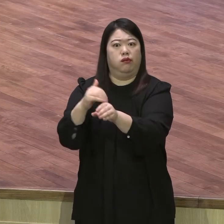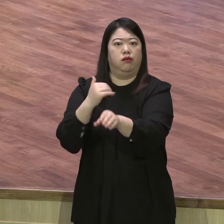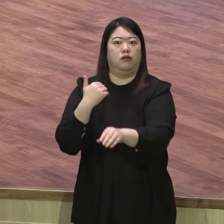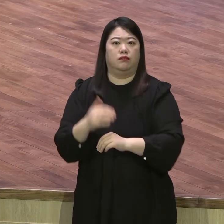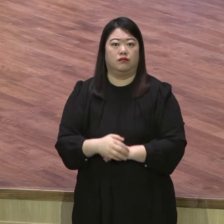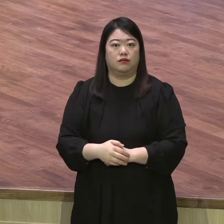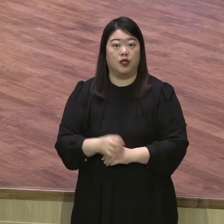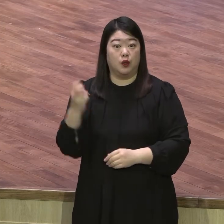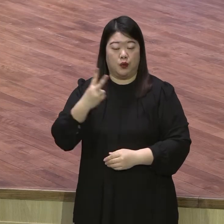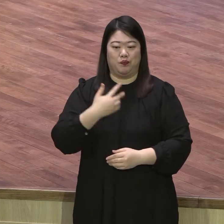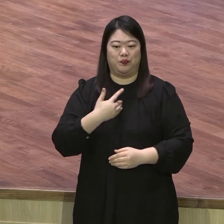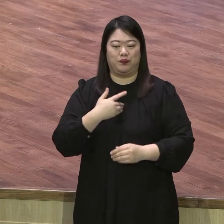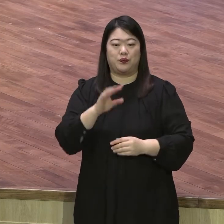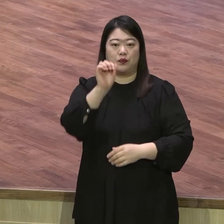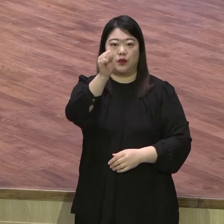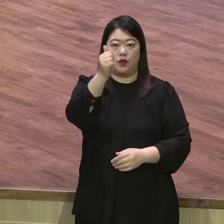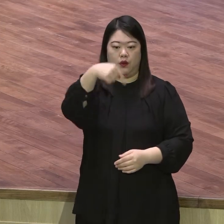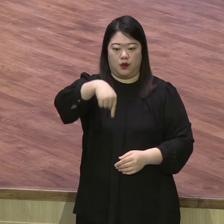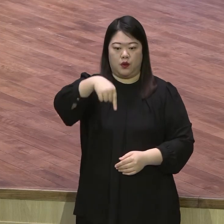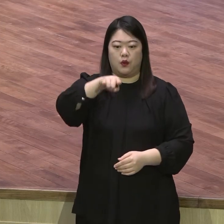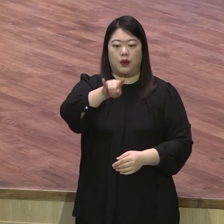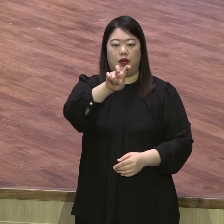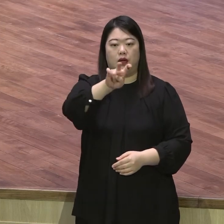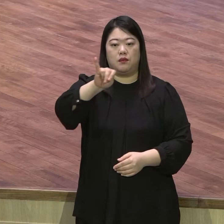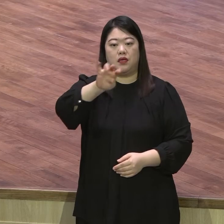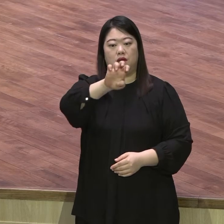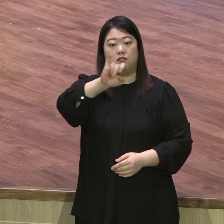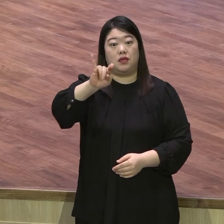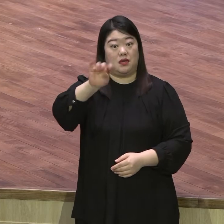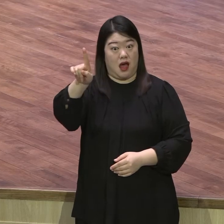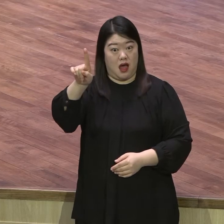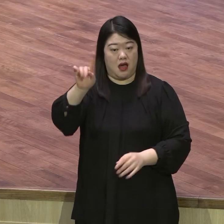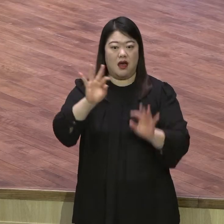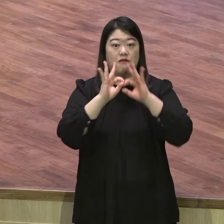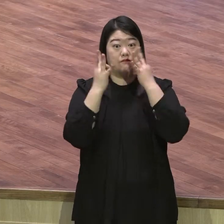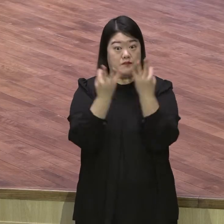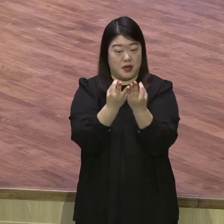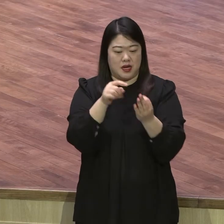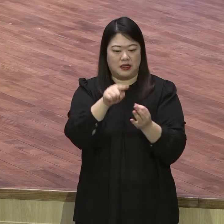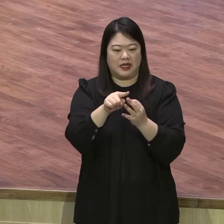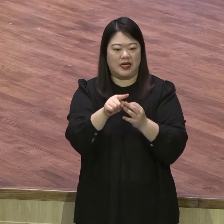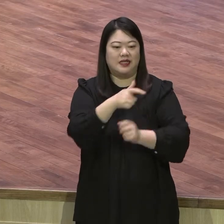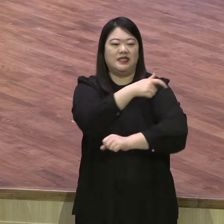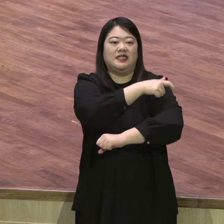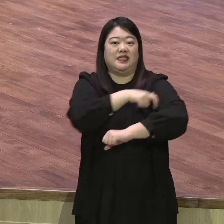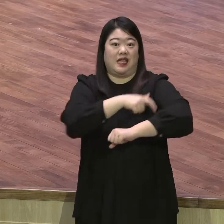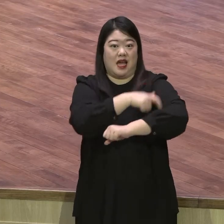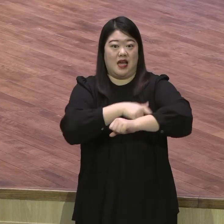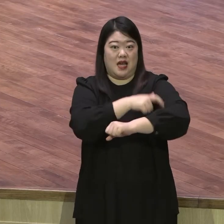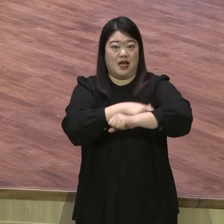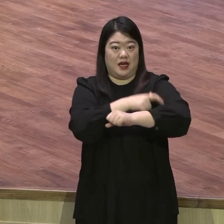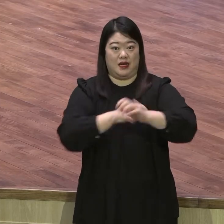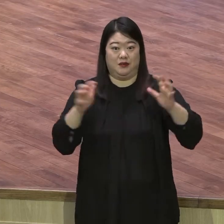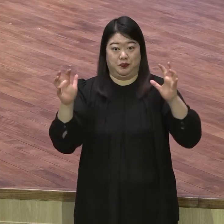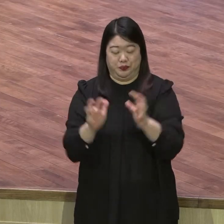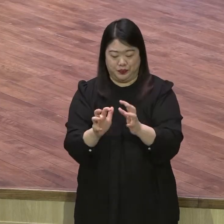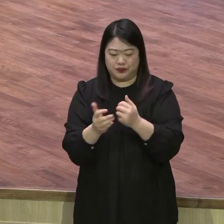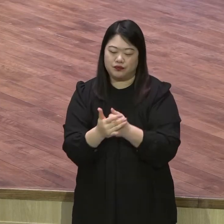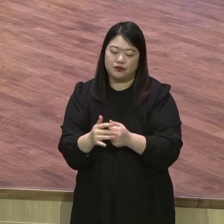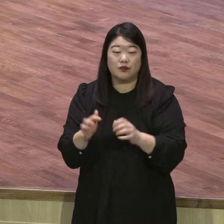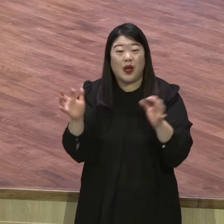하는데 거기 지금 장신대 교수, 뭐 외부에서 온 이사들이 있어요. 목사님, 온라인 예배